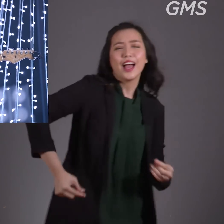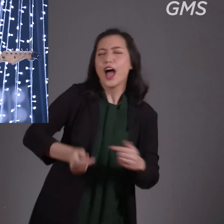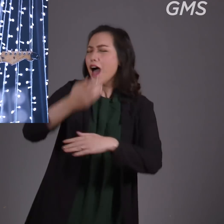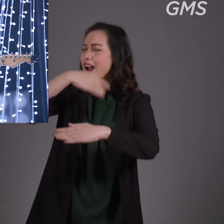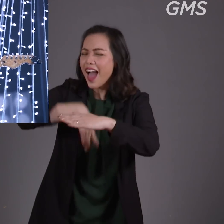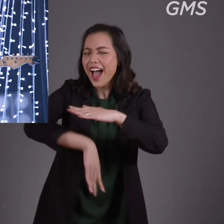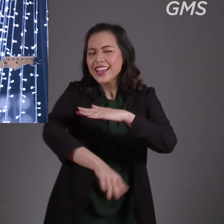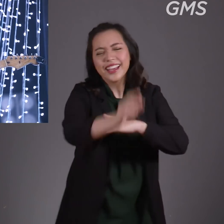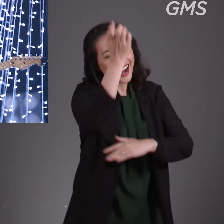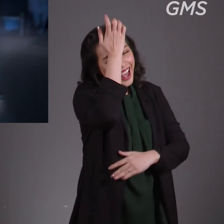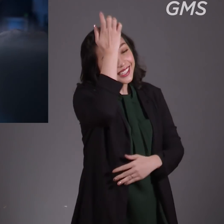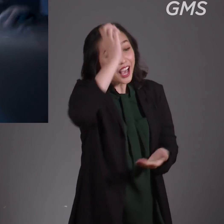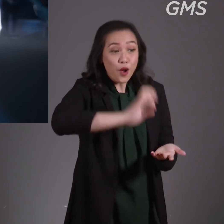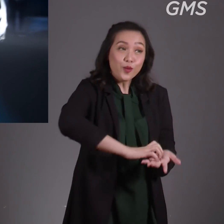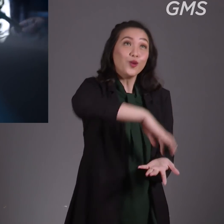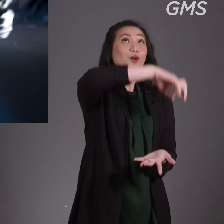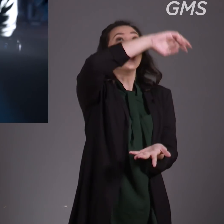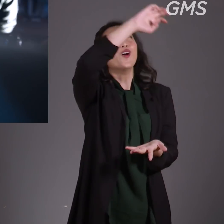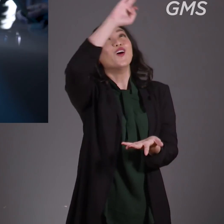lahir Raja mulia.